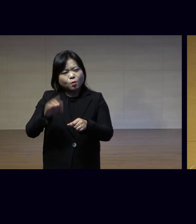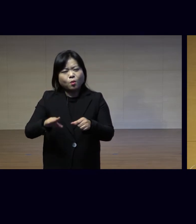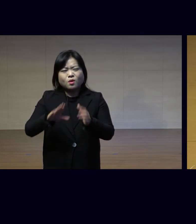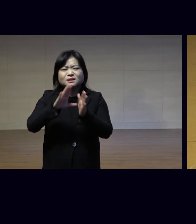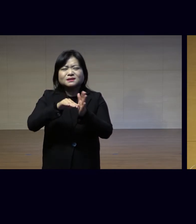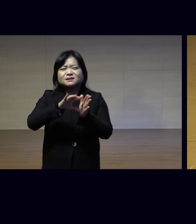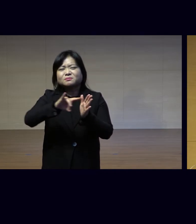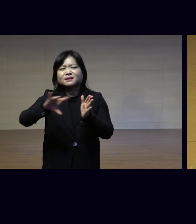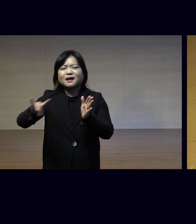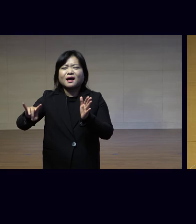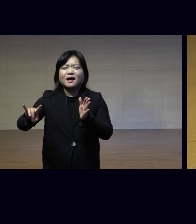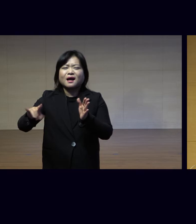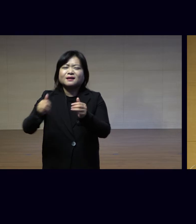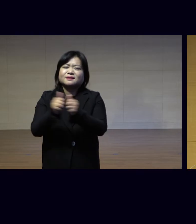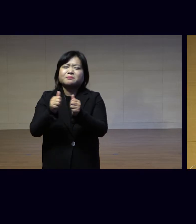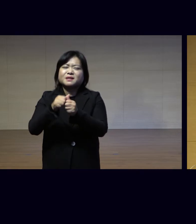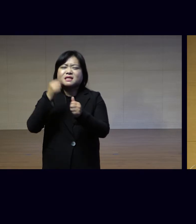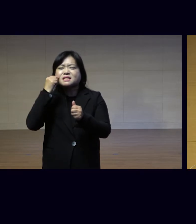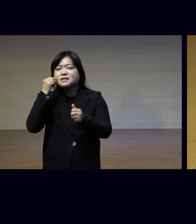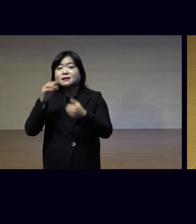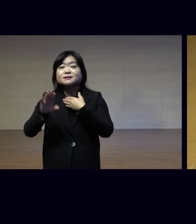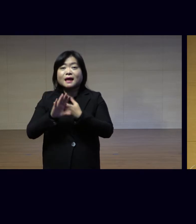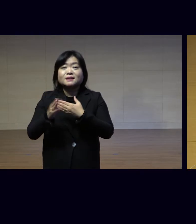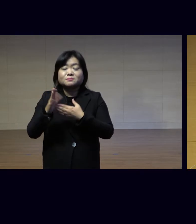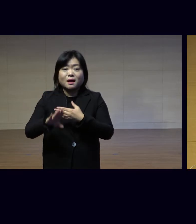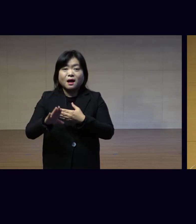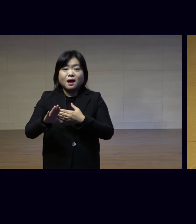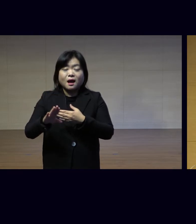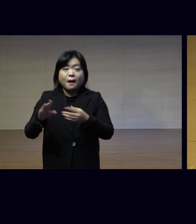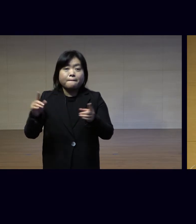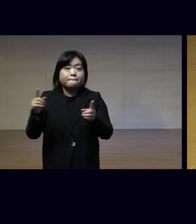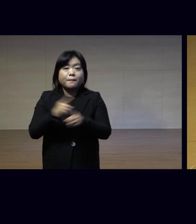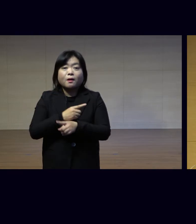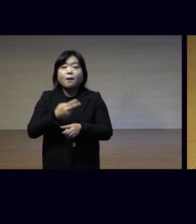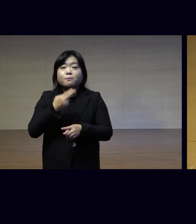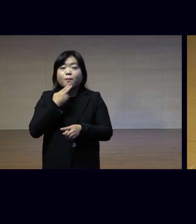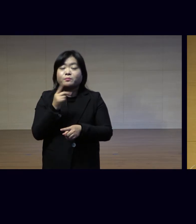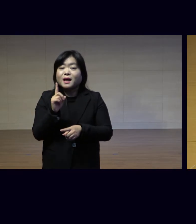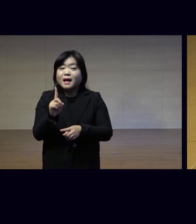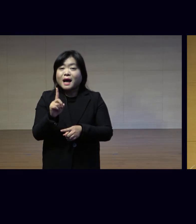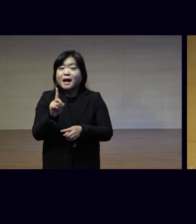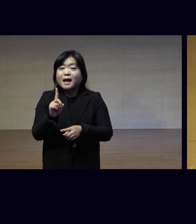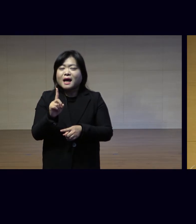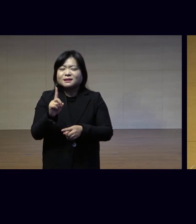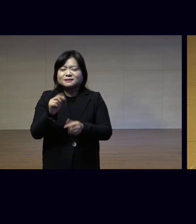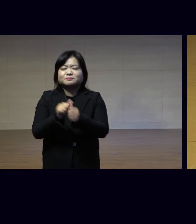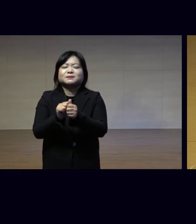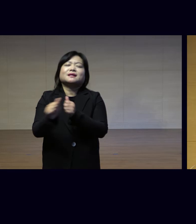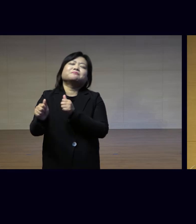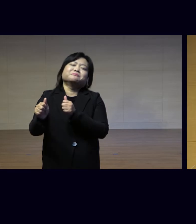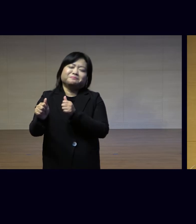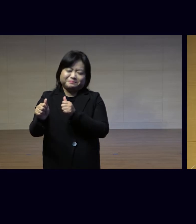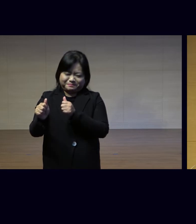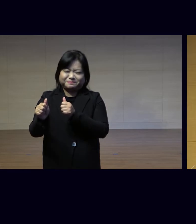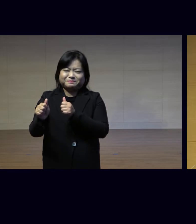남자 인기 있었던 건 달라지지만 변하지 않은 하나의 진실은 무엇일까요? 잘생긴